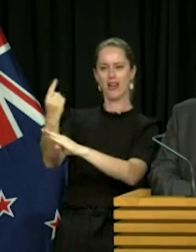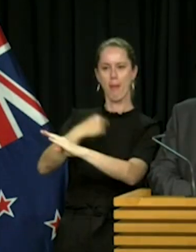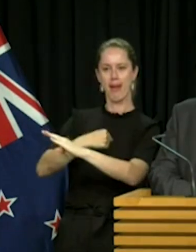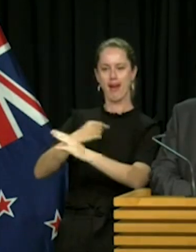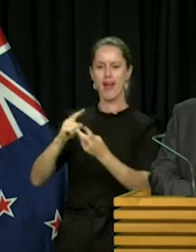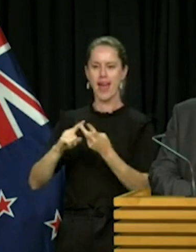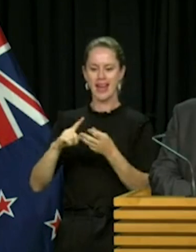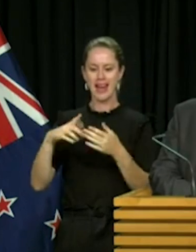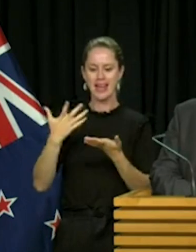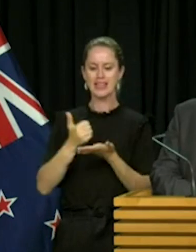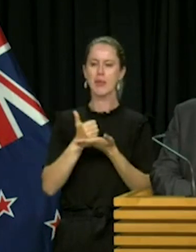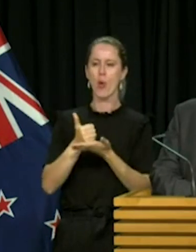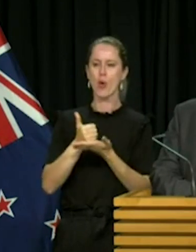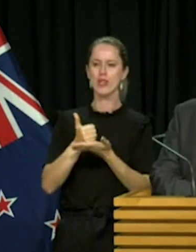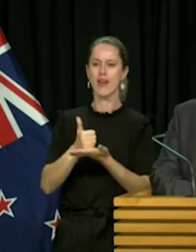militar